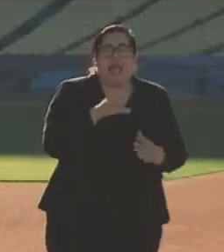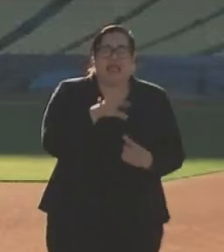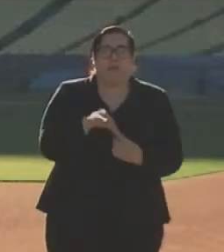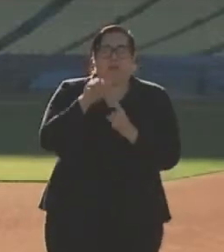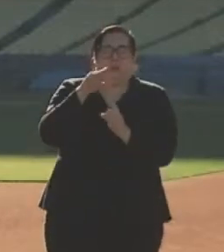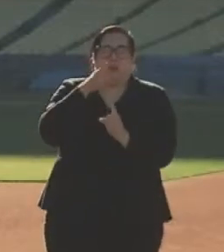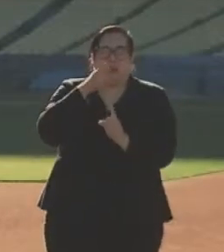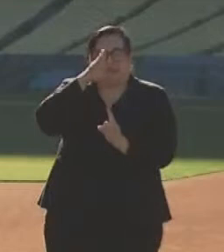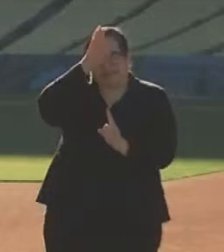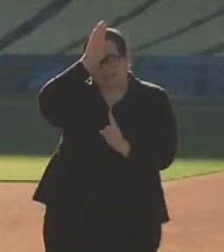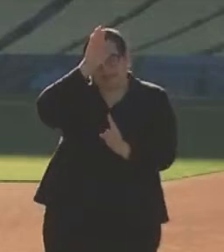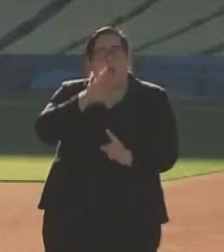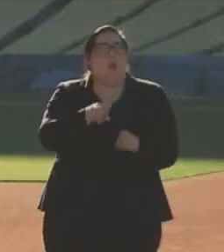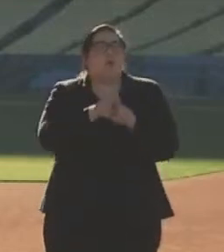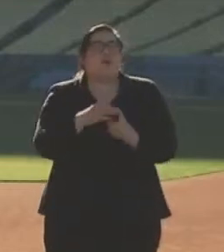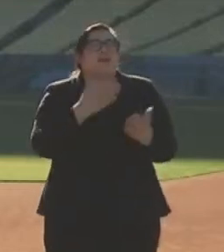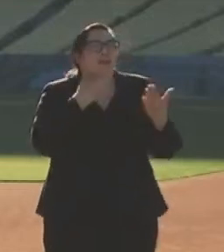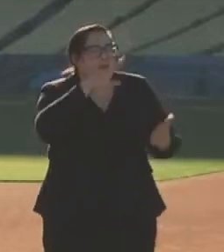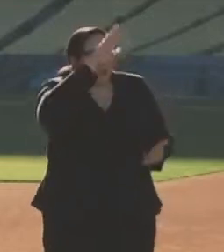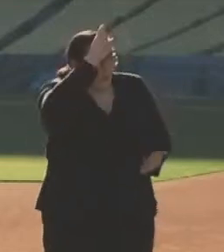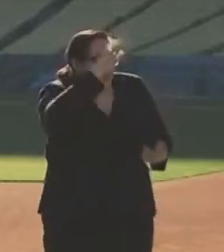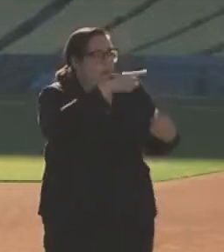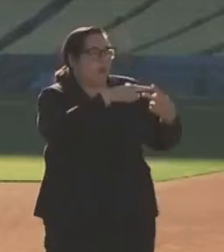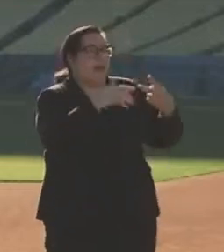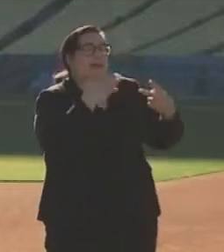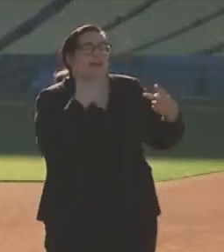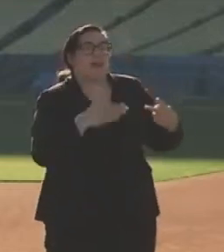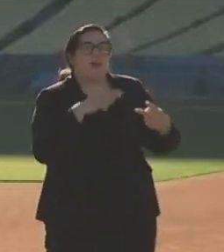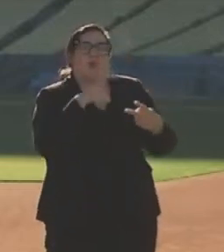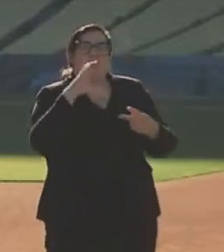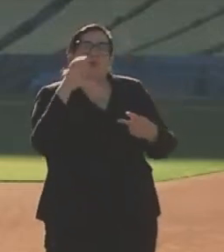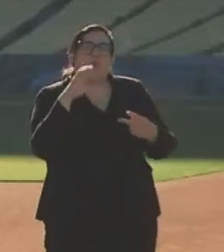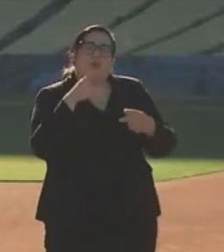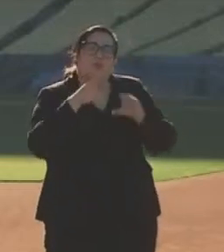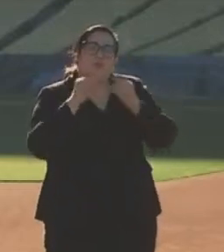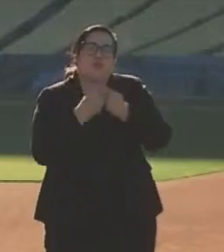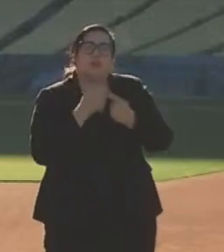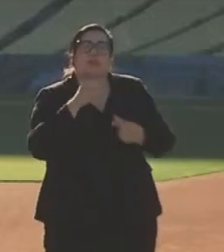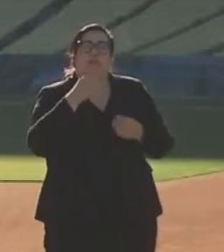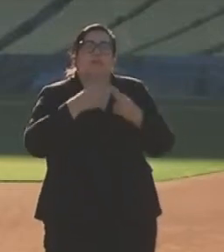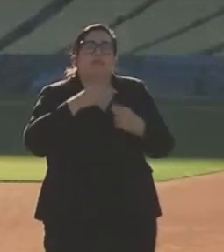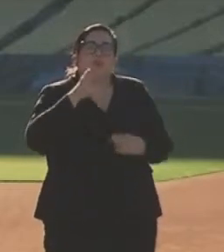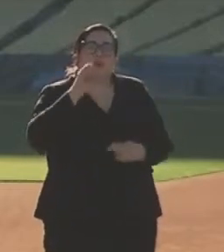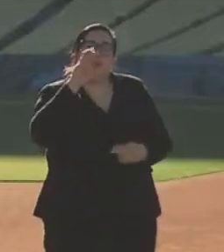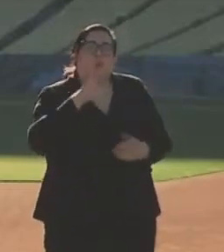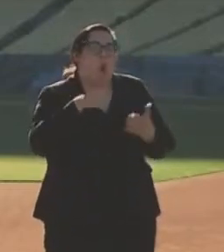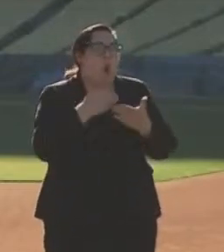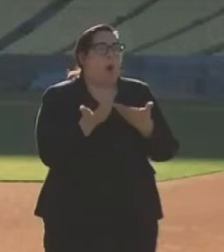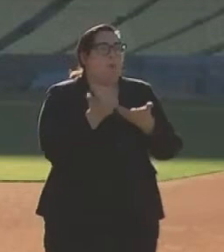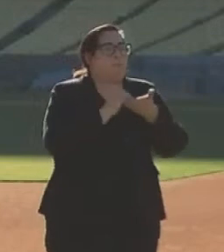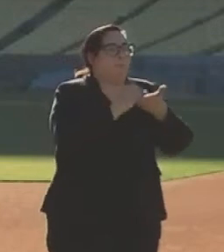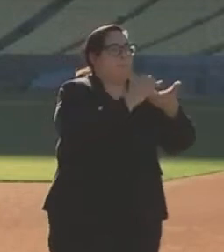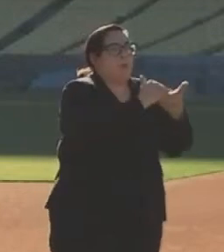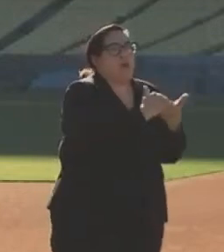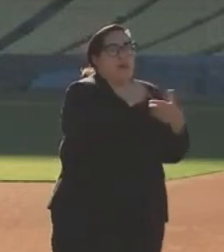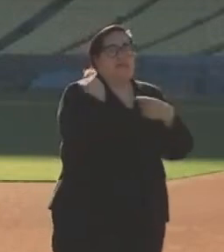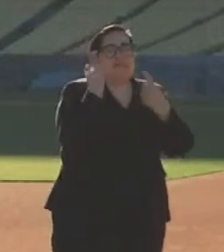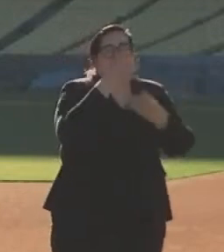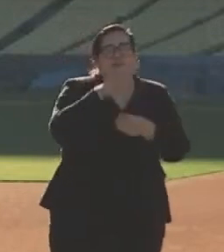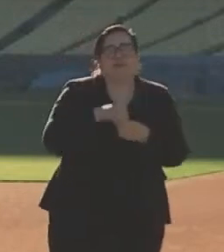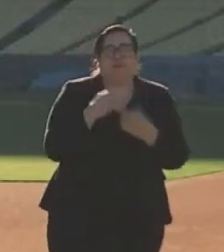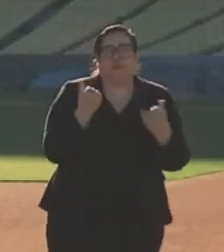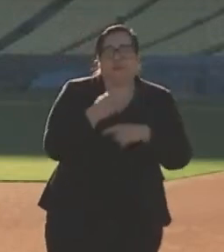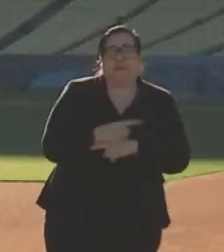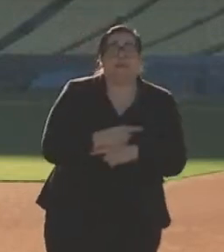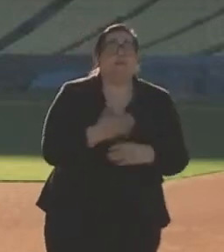a los bomberos, a CORE y a todas las parejas que son parte de este hoy. Por ahora, estamos empezando con los